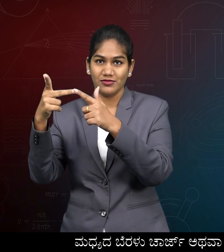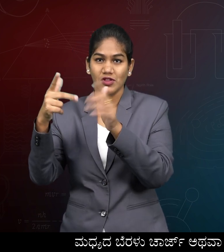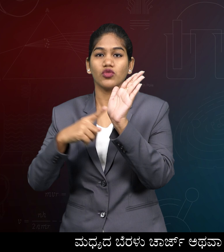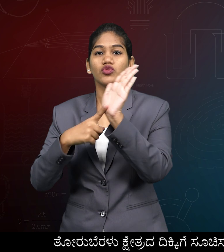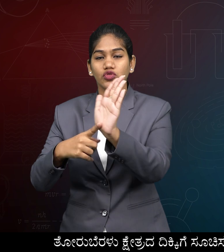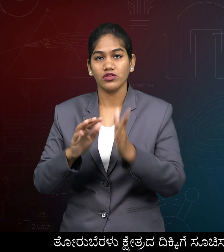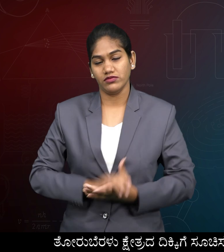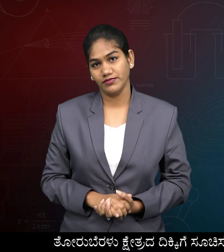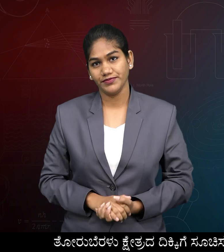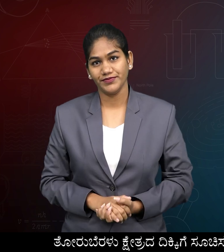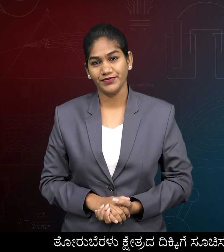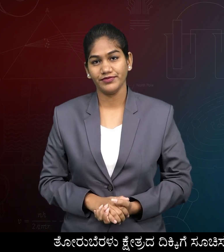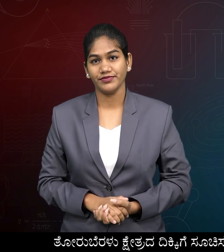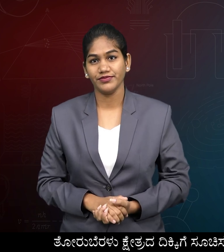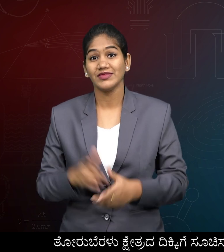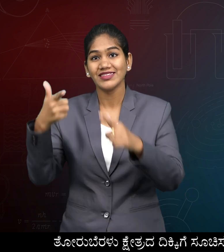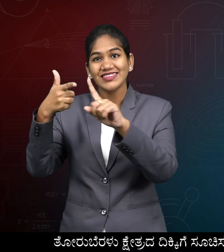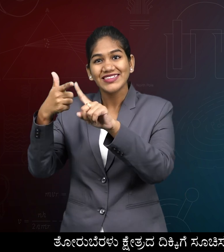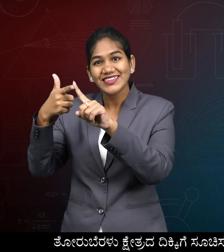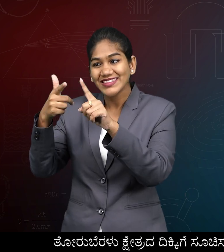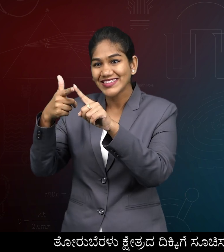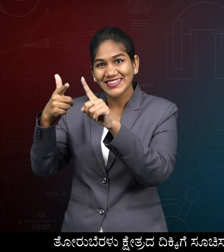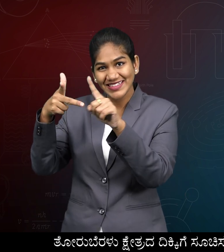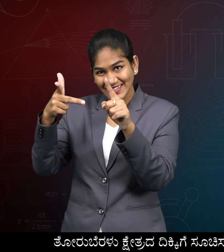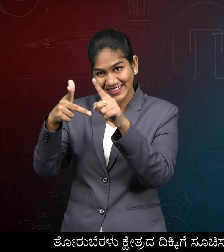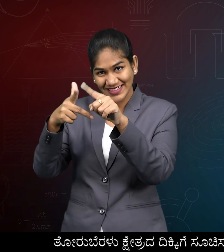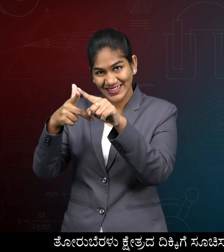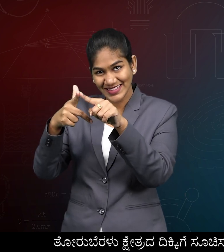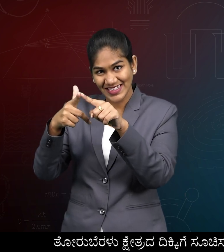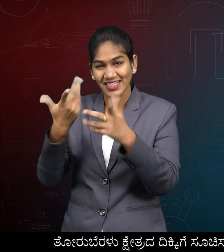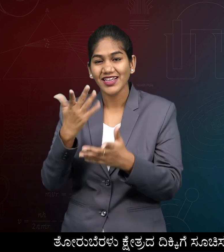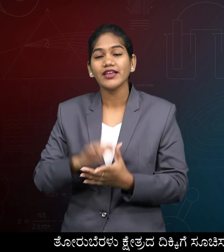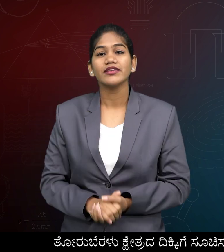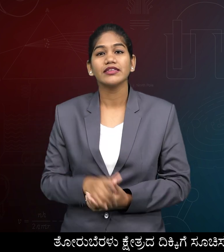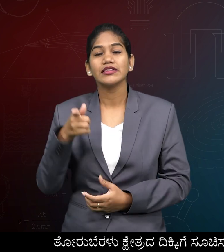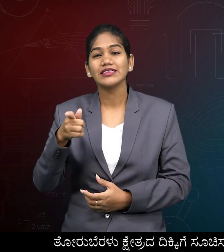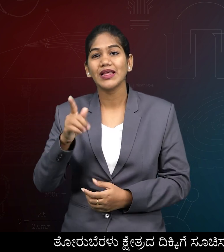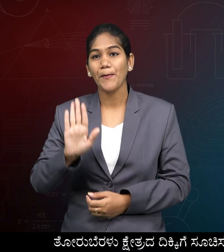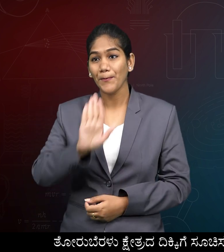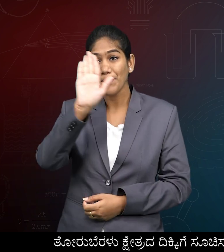ತೋರು ಬೆರಳು ಕ್ಷೇತ್ರದ ದಿಕ್ಕಿಗೆ ಸೂಚಿಸುತ್ತದೆ. ಬಿ ಹೆಬ್ಬೆರಳು ಬಲದ ದಿಕ್ಕನ್ನು